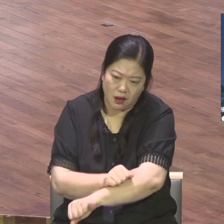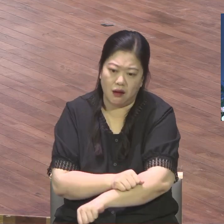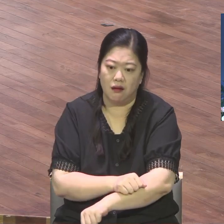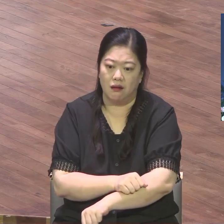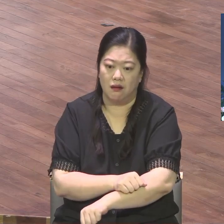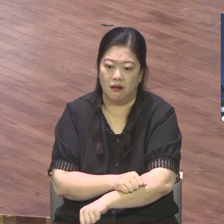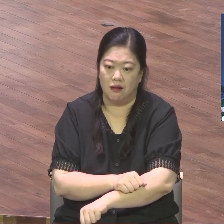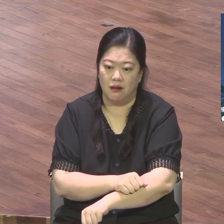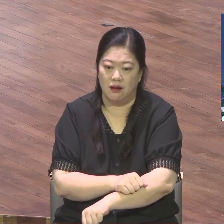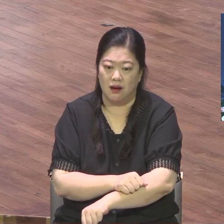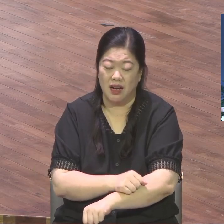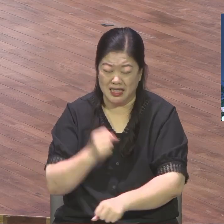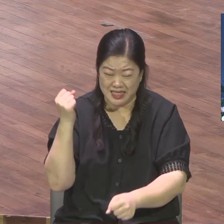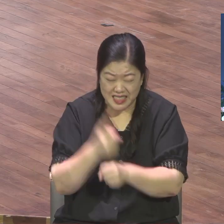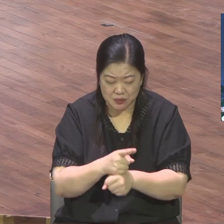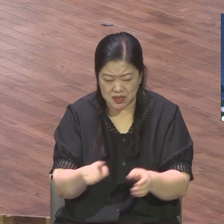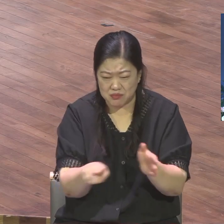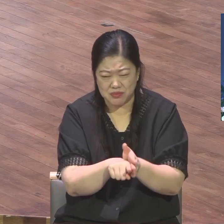만들어요. 시험 들게.